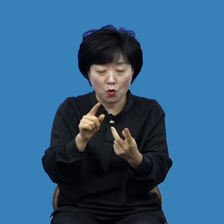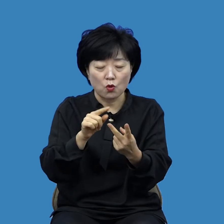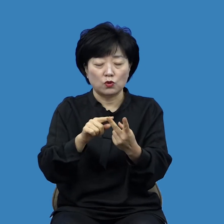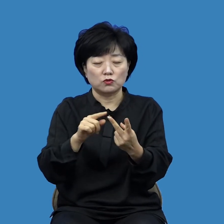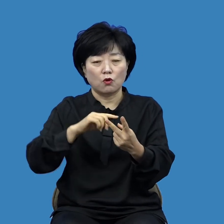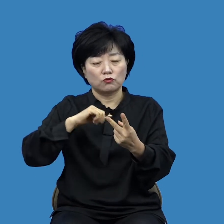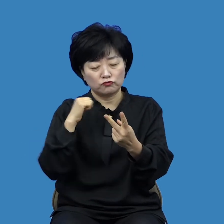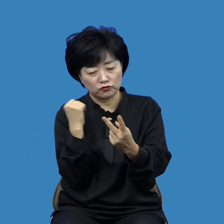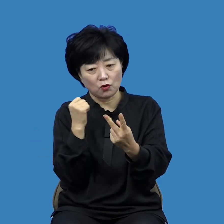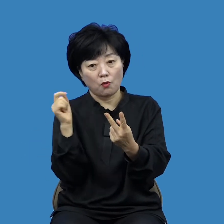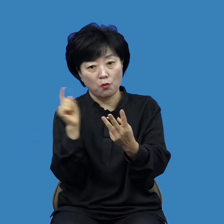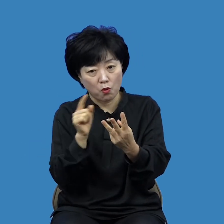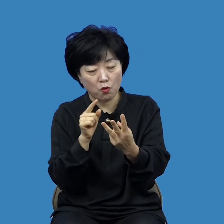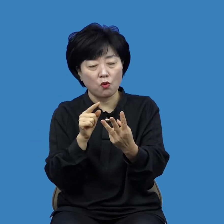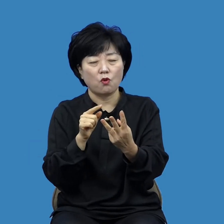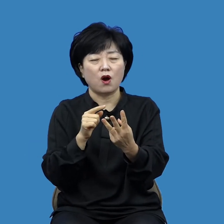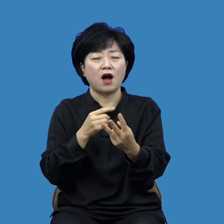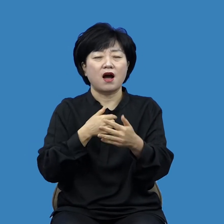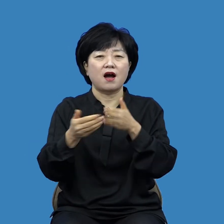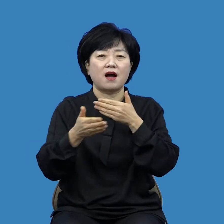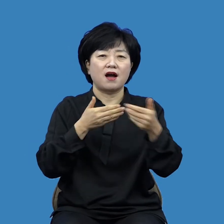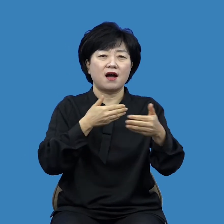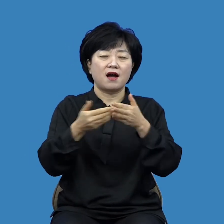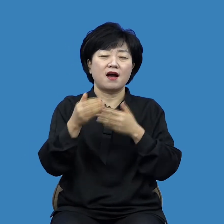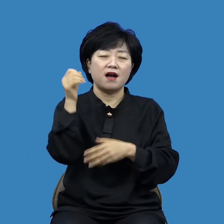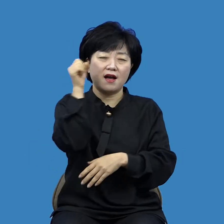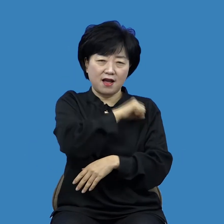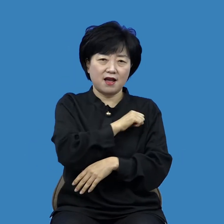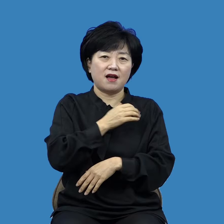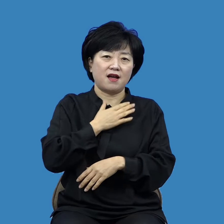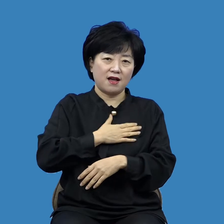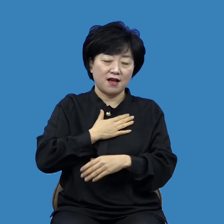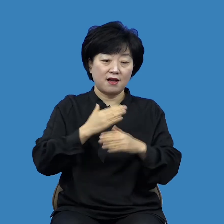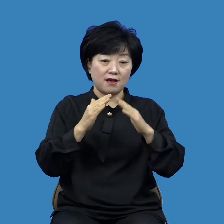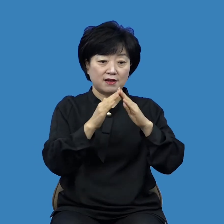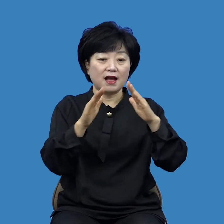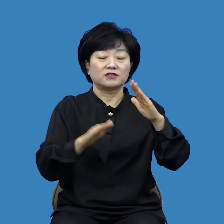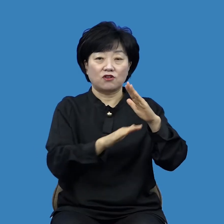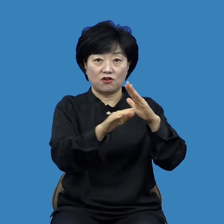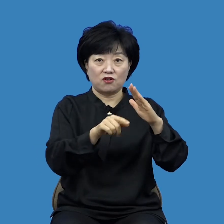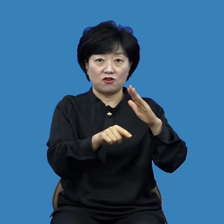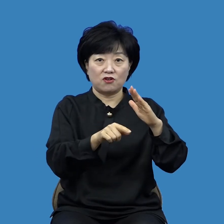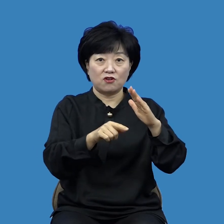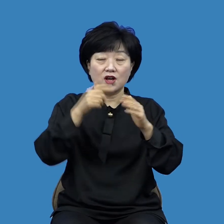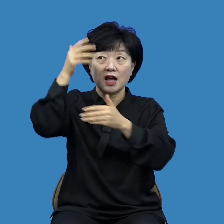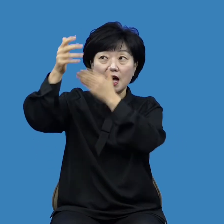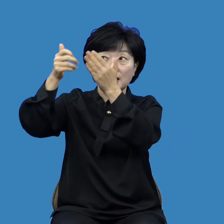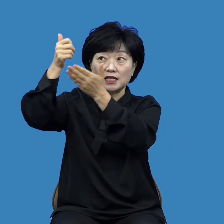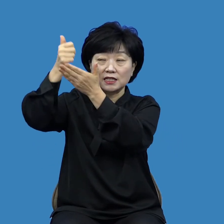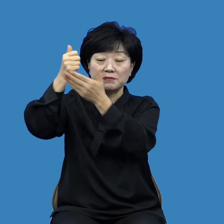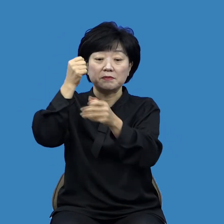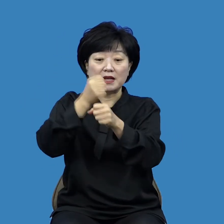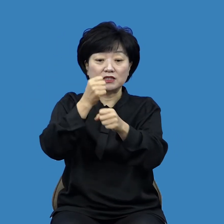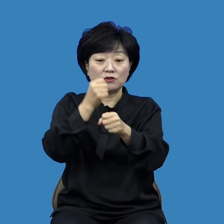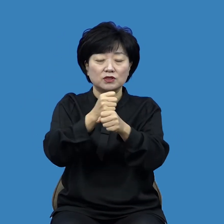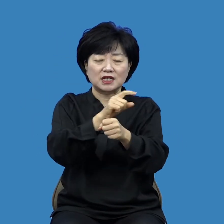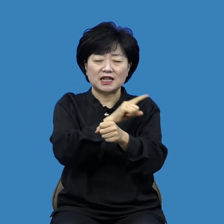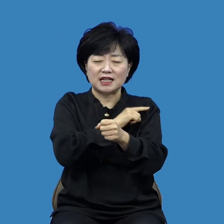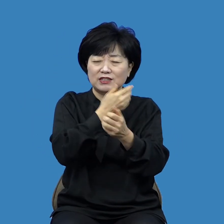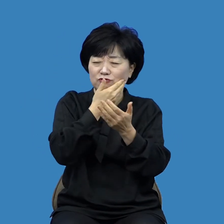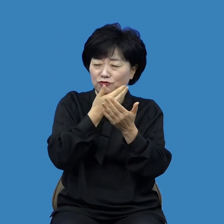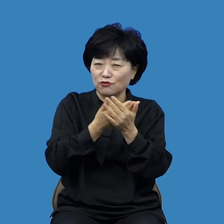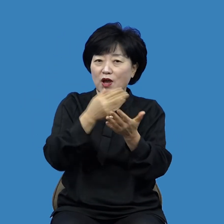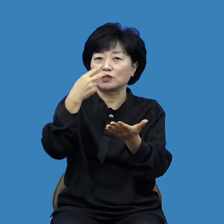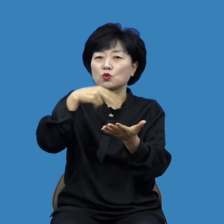그렇게 만들어 놓으신 것이 가정이에요. 그래서 이 가정은 어떻게 보면 하나님이 만들어 놓으신 가장 중요한 교육의 장입니다. 그렇기